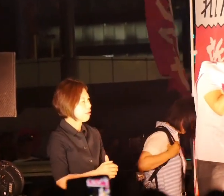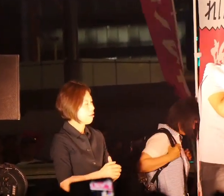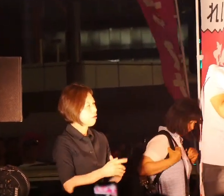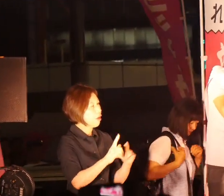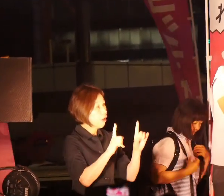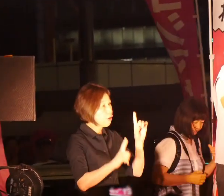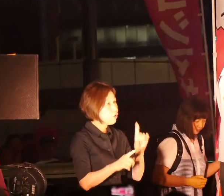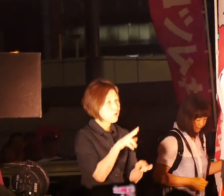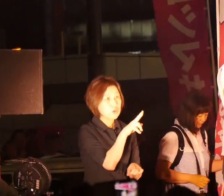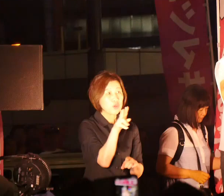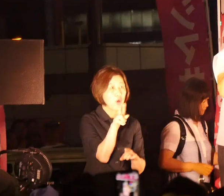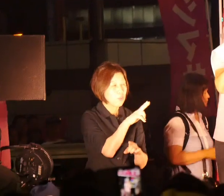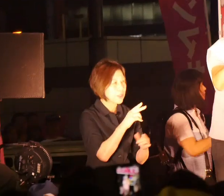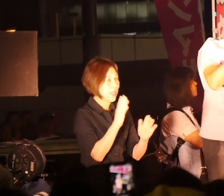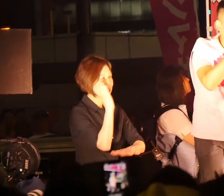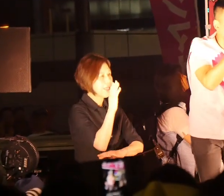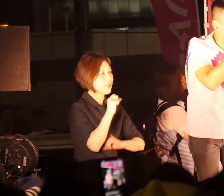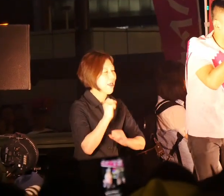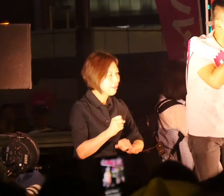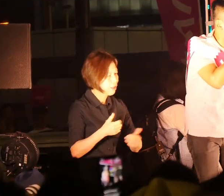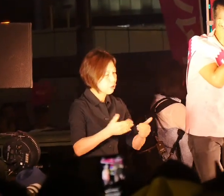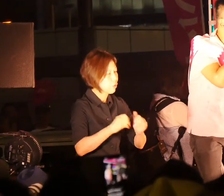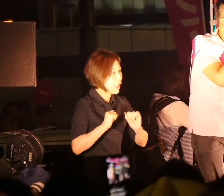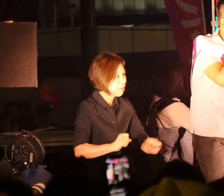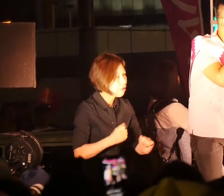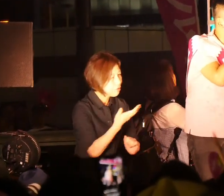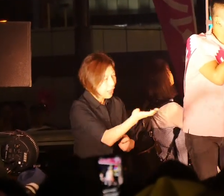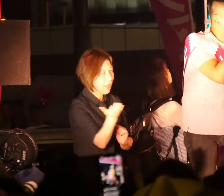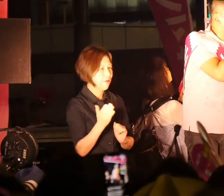見て仕事やってんだ、政治やってんだってことですよ。